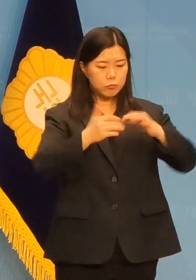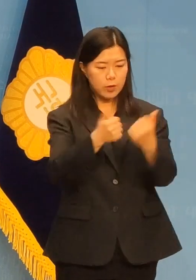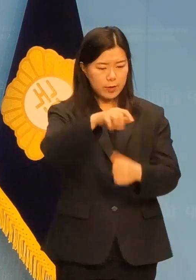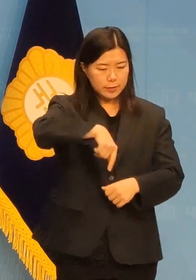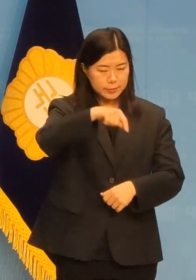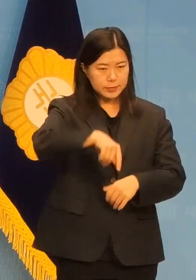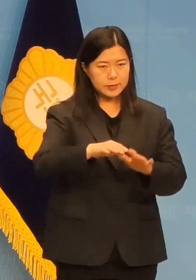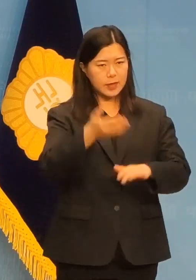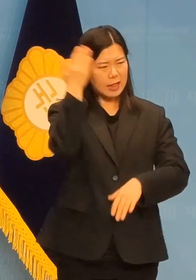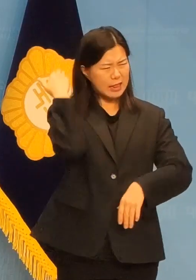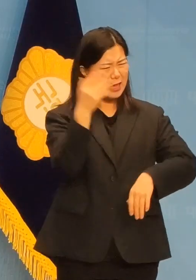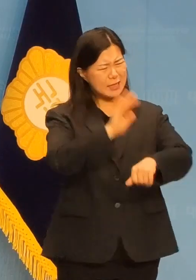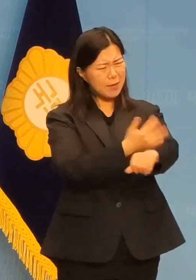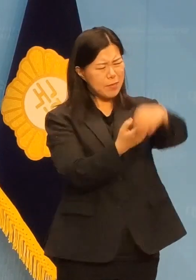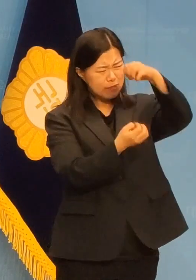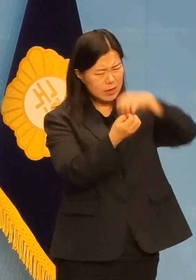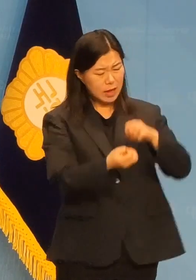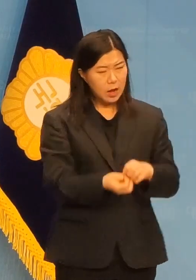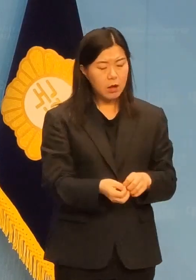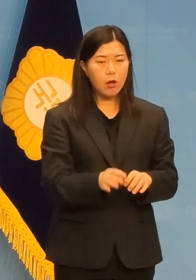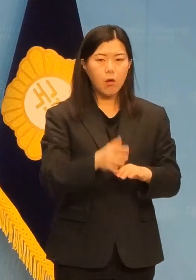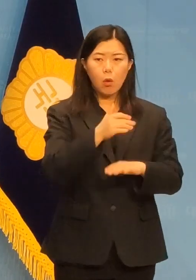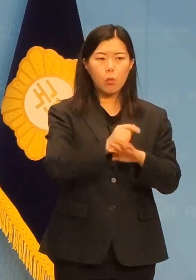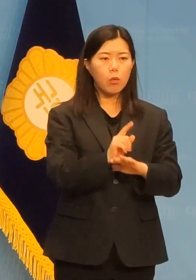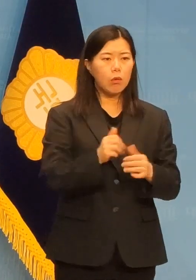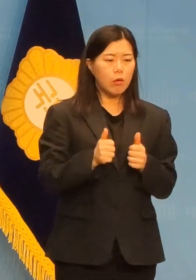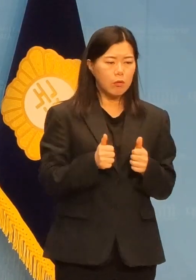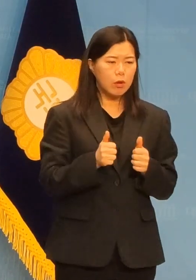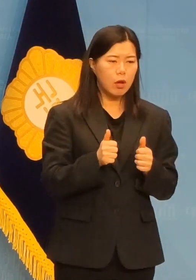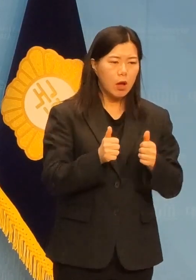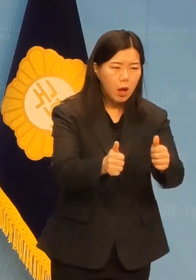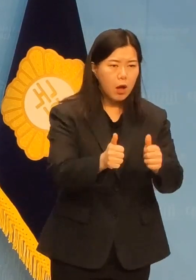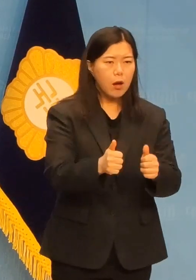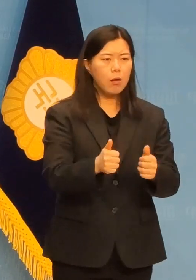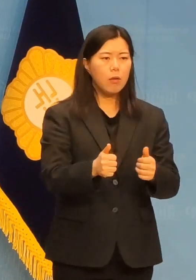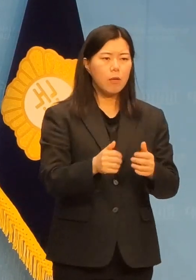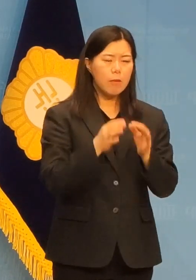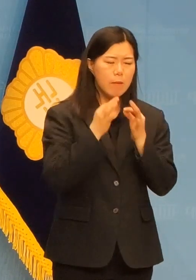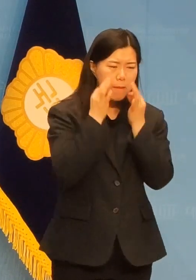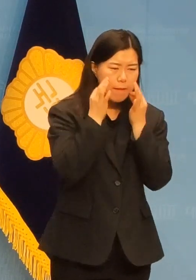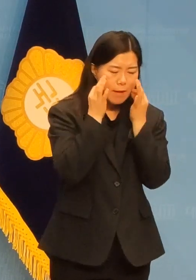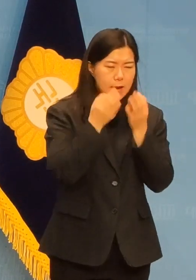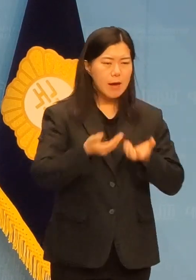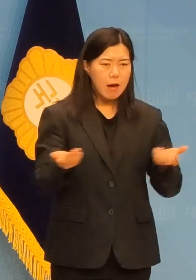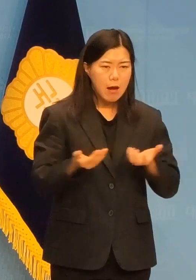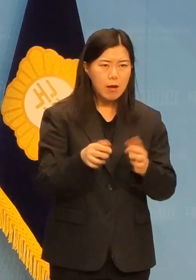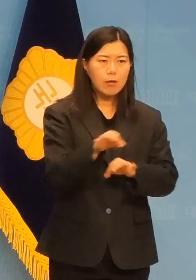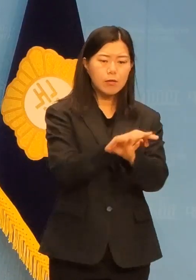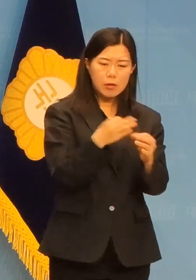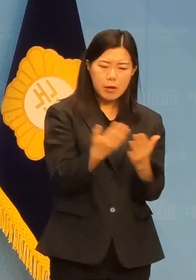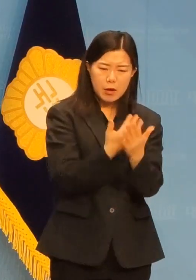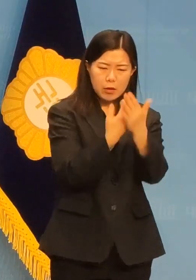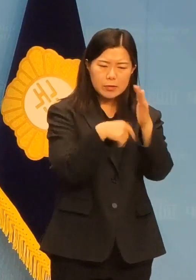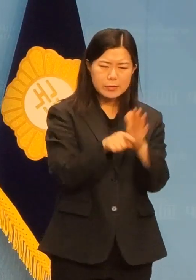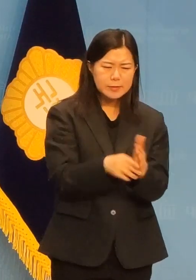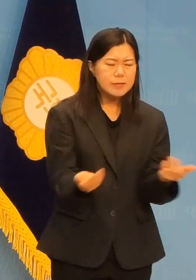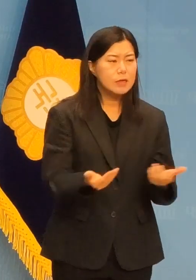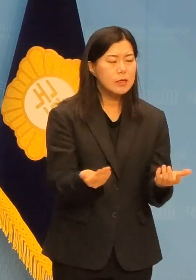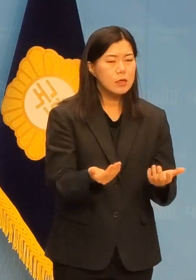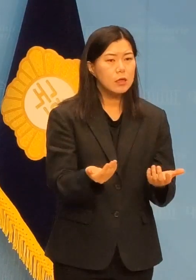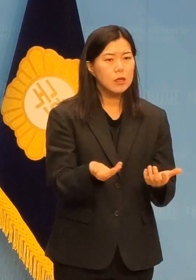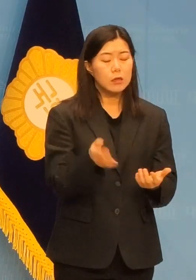관행들 결국 열심히 성실하게 일하고 혼신의 힘을 다해서 경제 발전을 위해서 일해온 분들이,